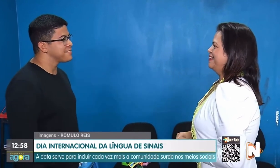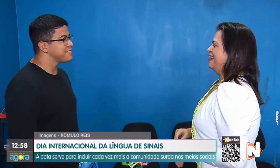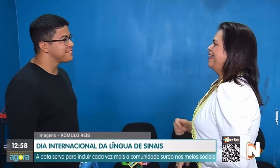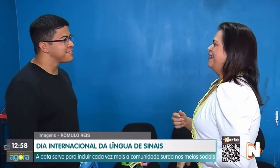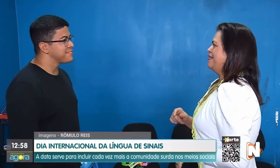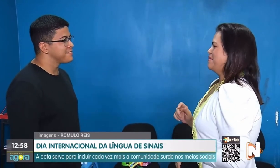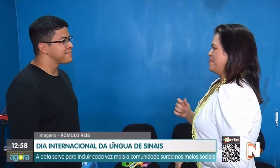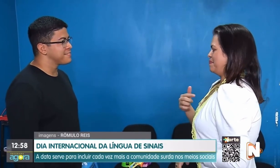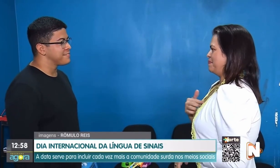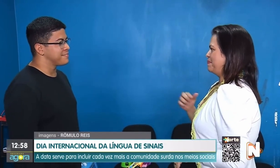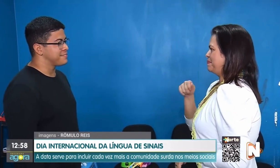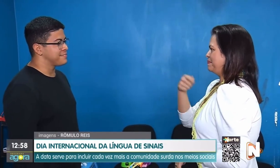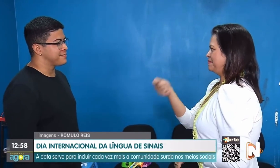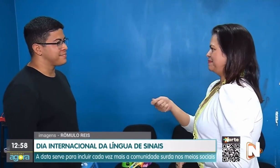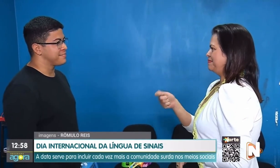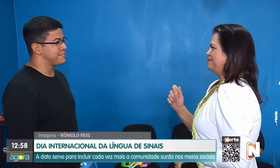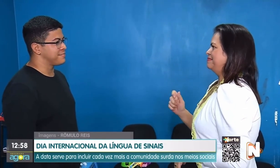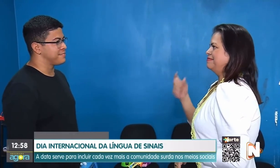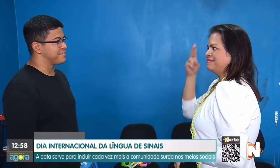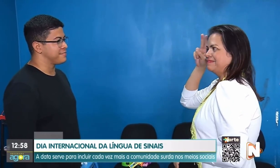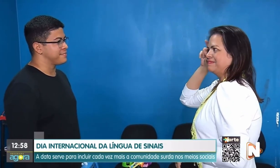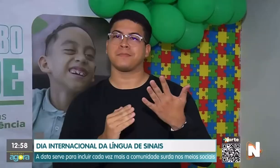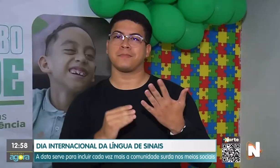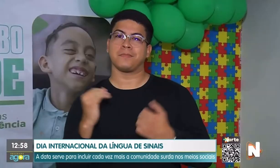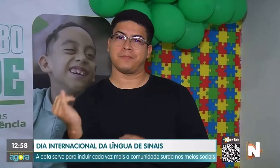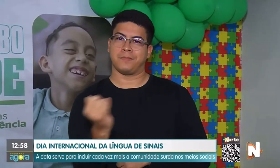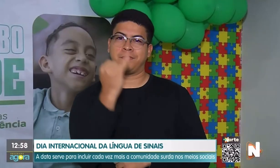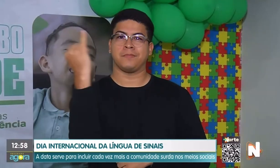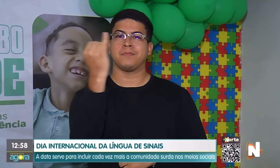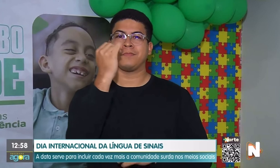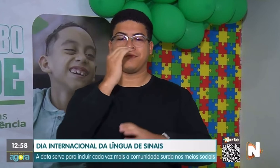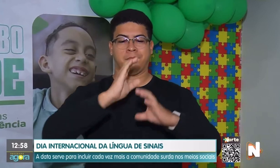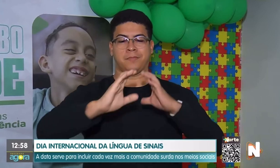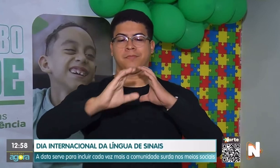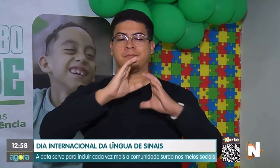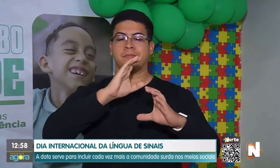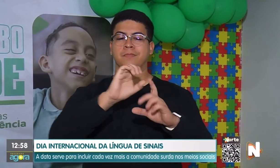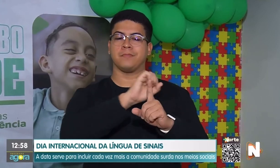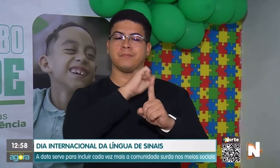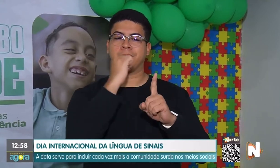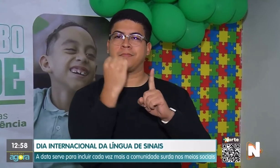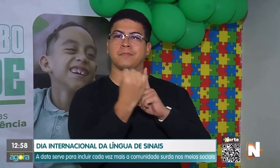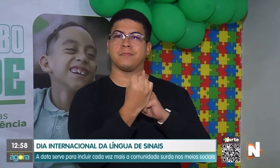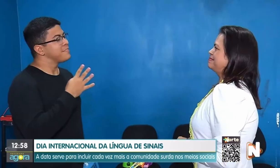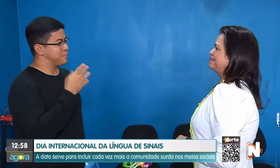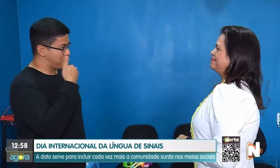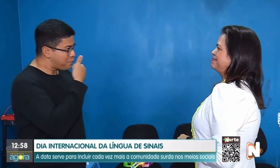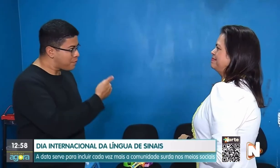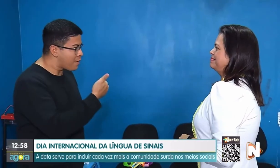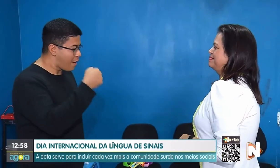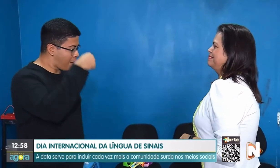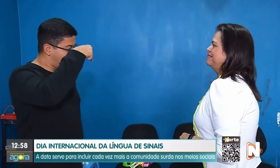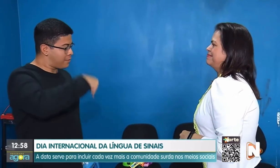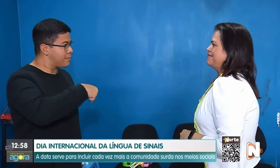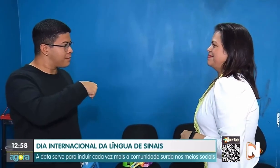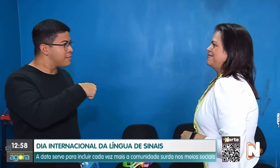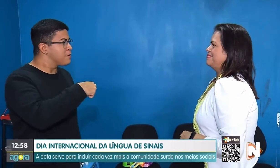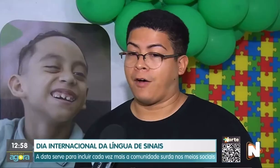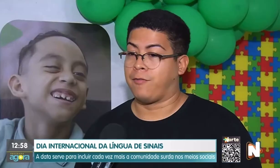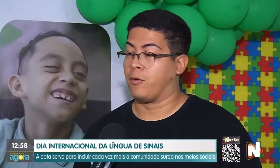surdas ou com deficiência auditiva parcial Para Andrei, os cursos de Libras seriam uma forma de inclusão em sociedade A